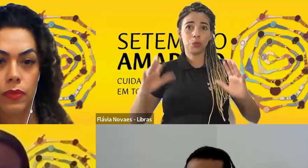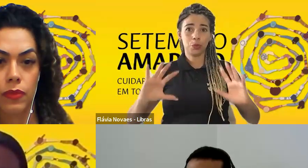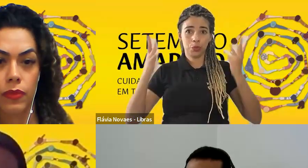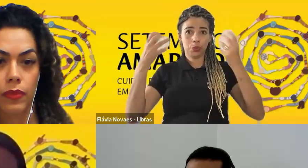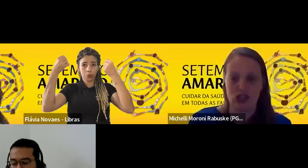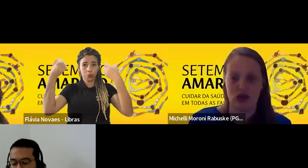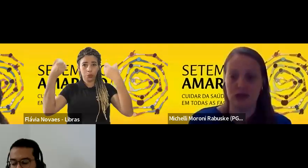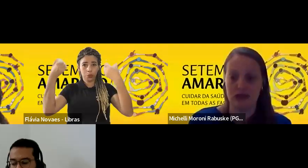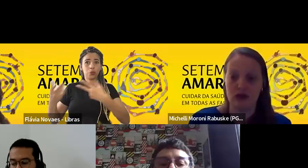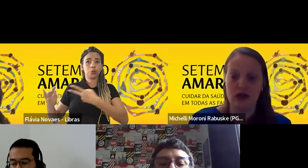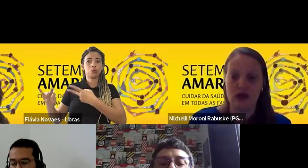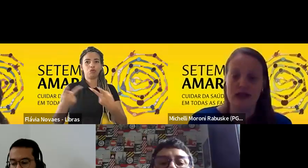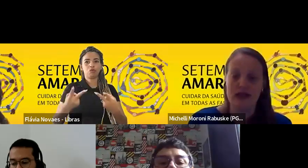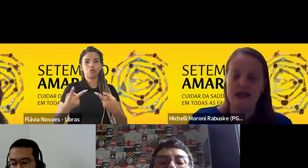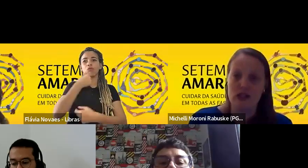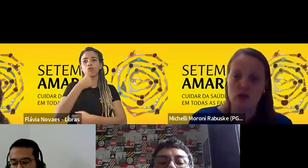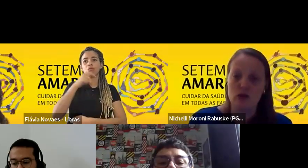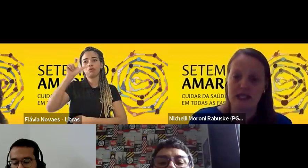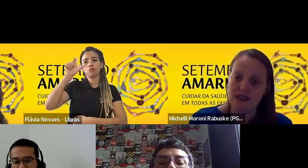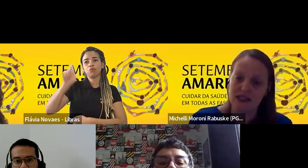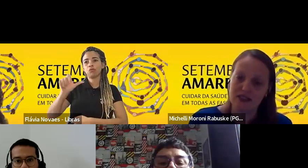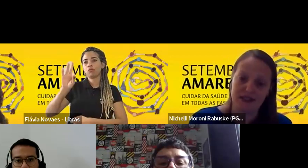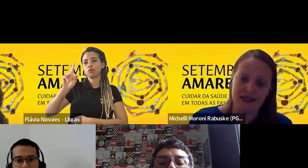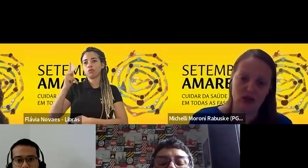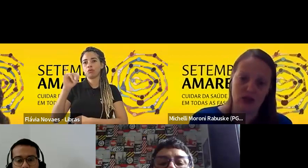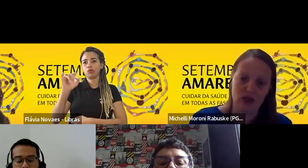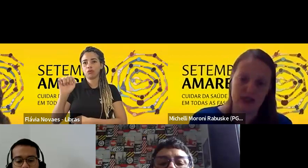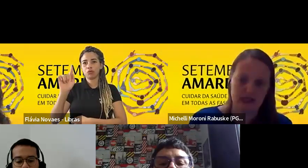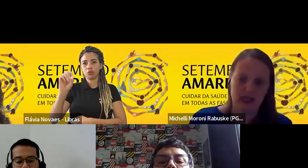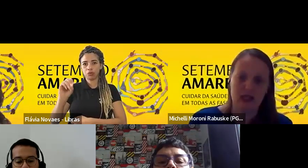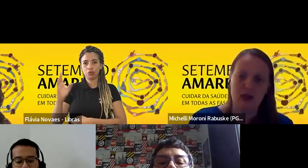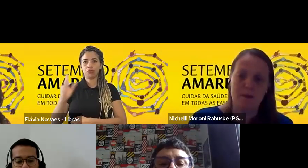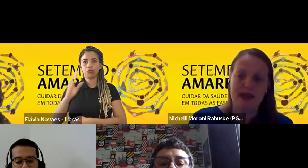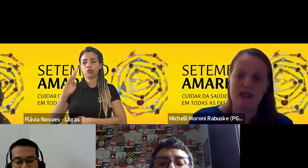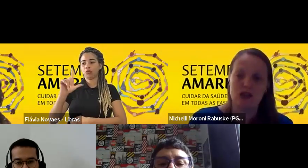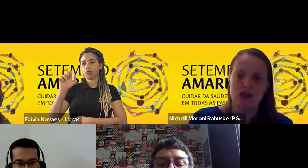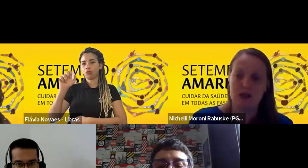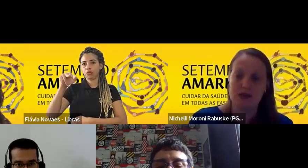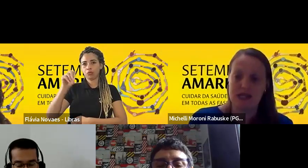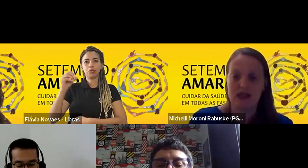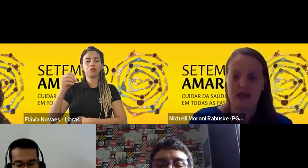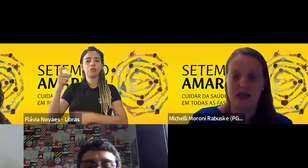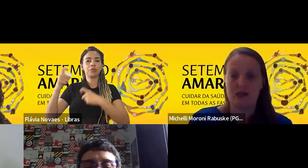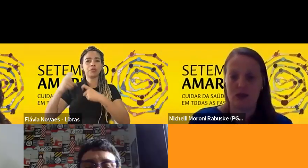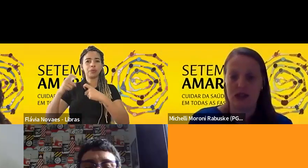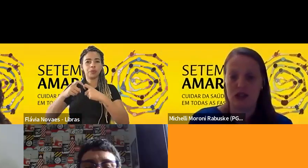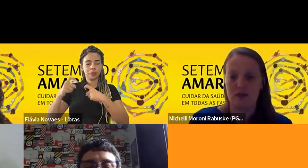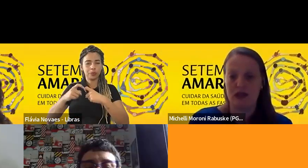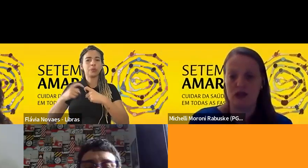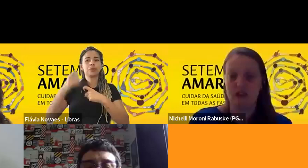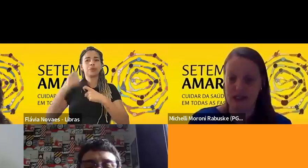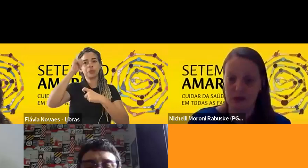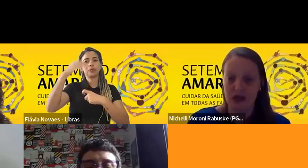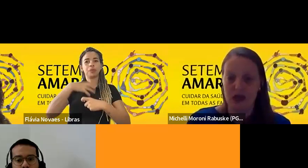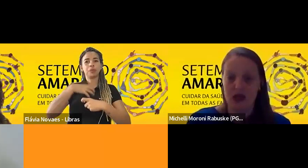nós convidamos o Dr. Tiago Blanco, que é médico psiquiatra da infância e da adolescência, mestre e doutor em psiquiatria e psicologia médica